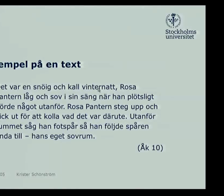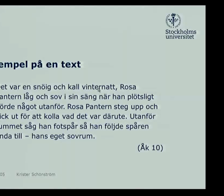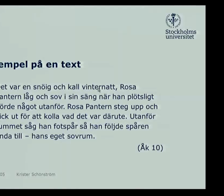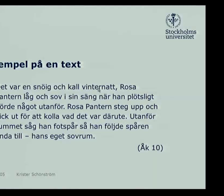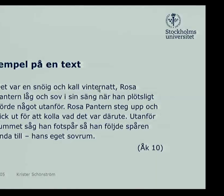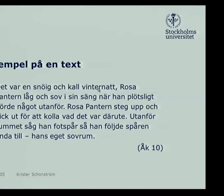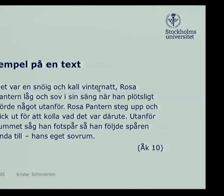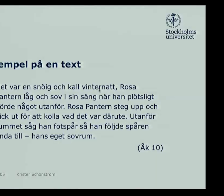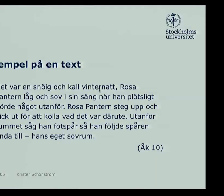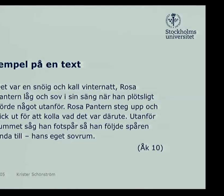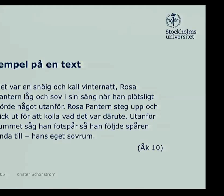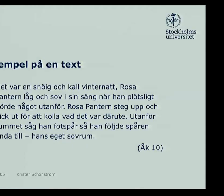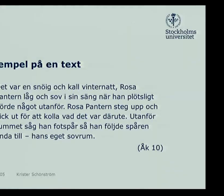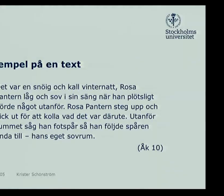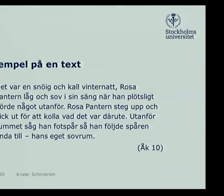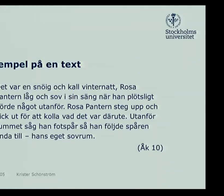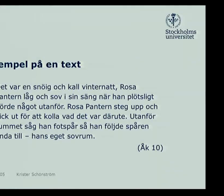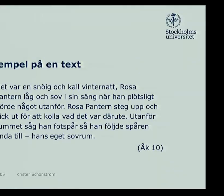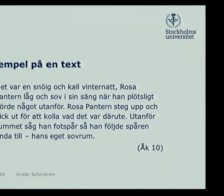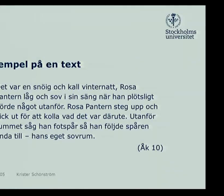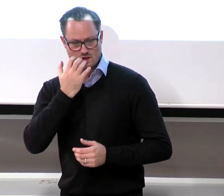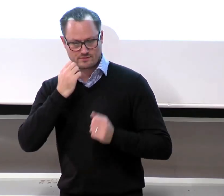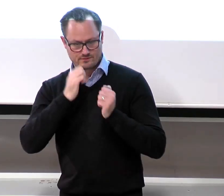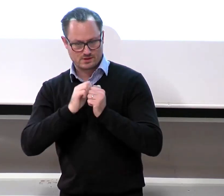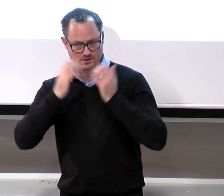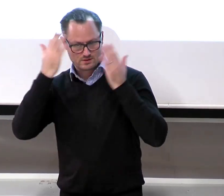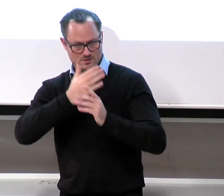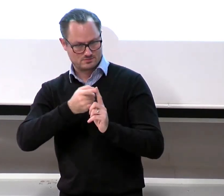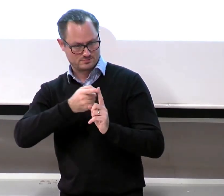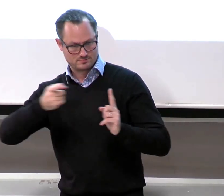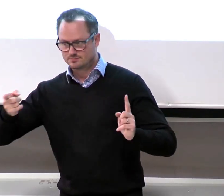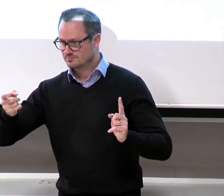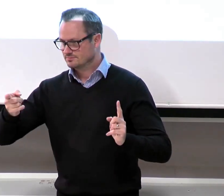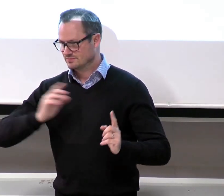Man kan se exempel här på en fras, en snöig och kall vinternatt.